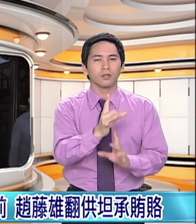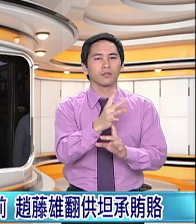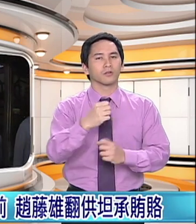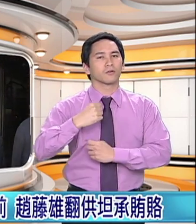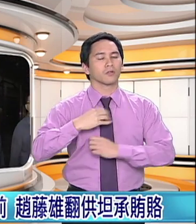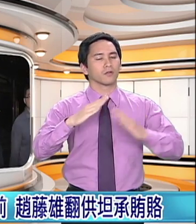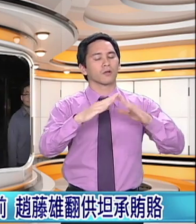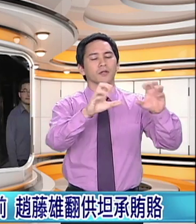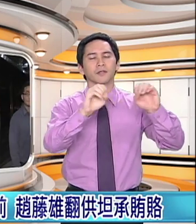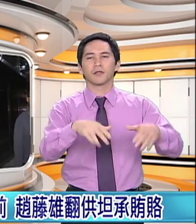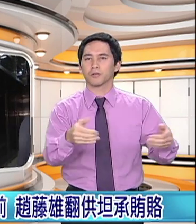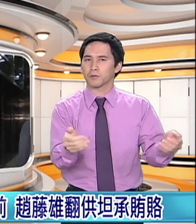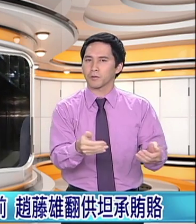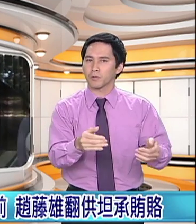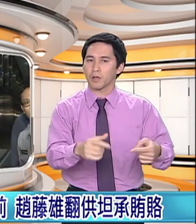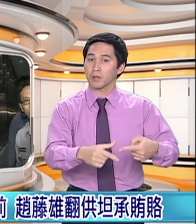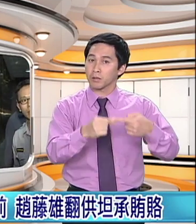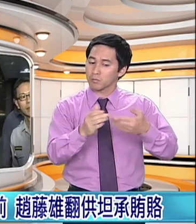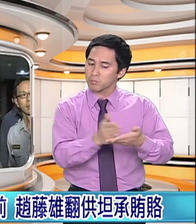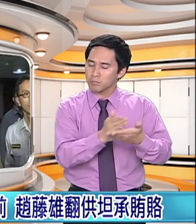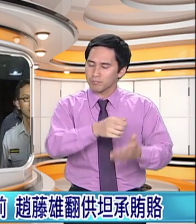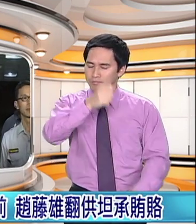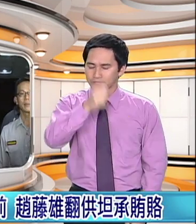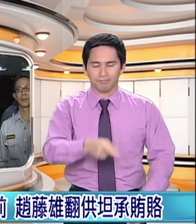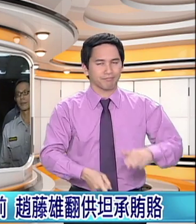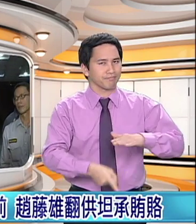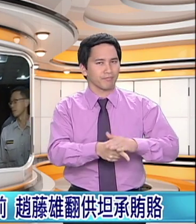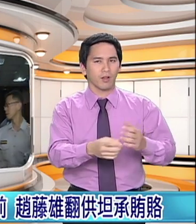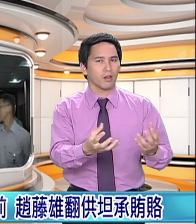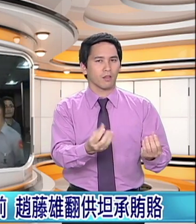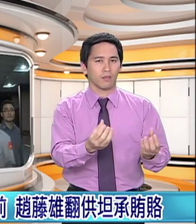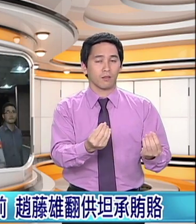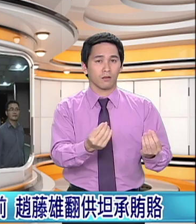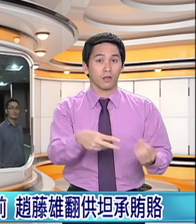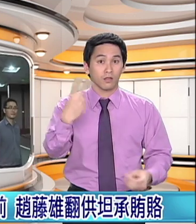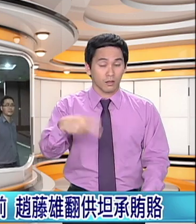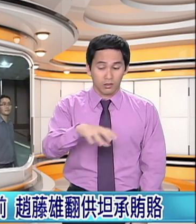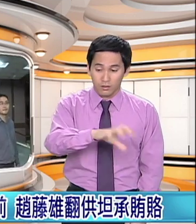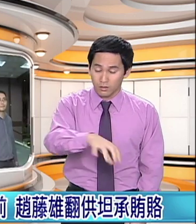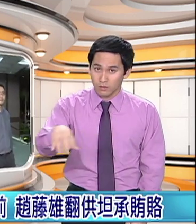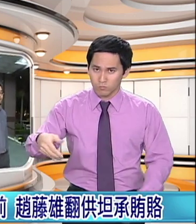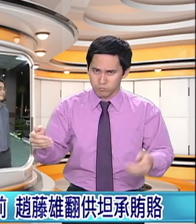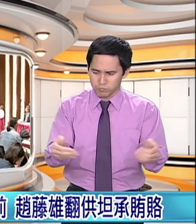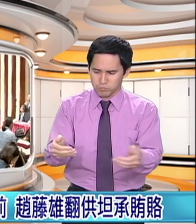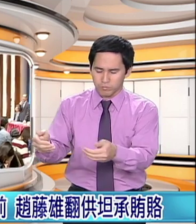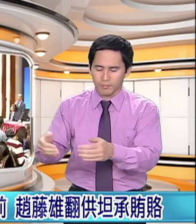就连一审获判无罪的新竹眷改案也都一并认罪，坦诚行贿。